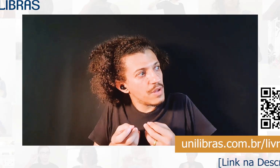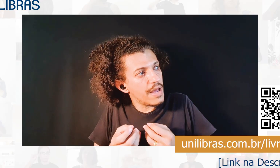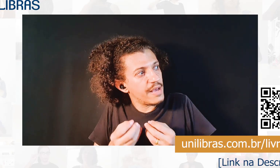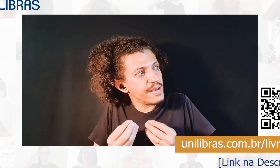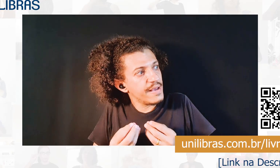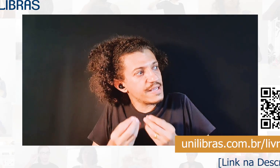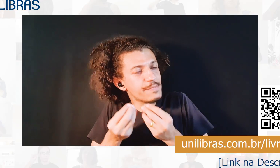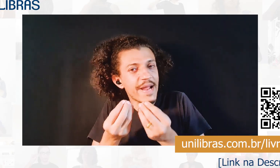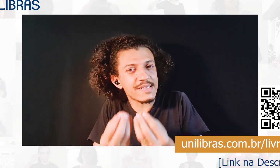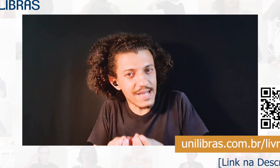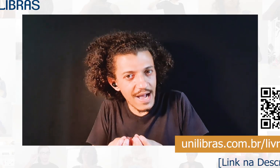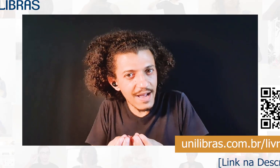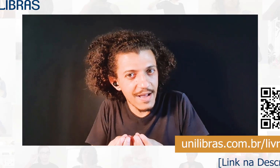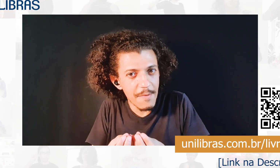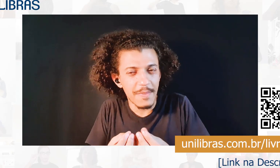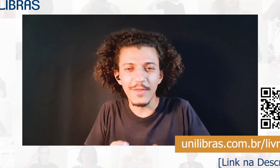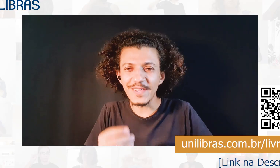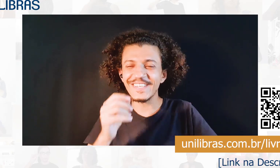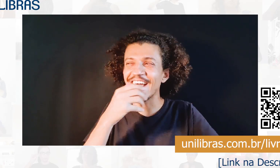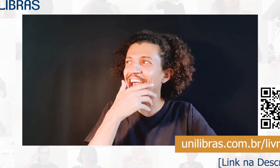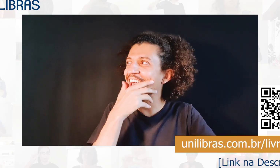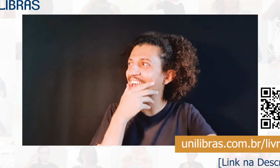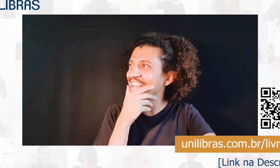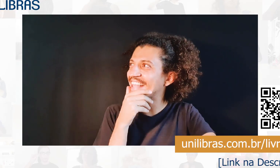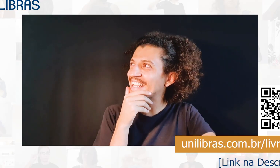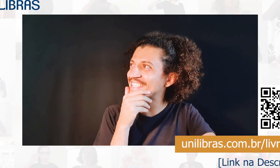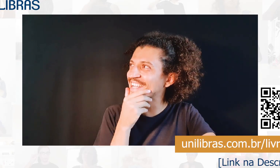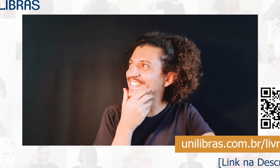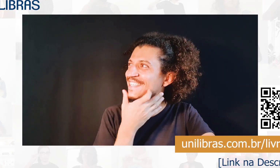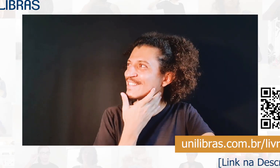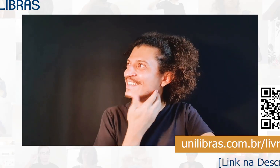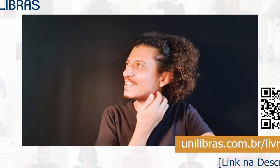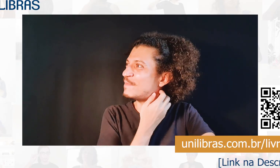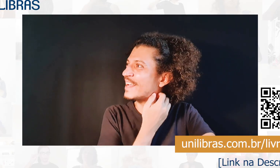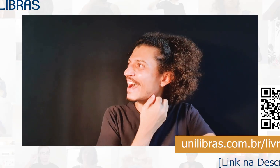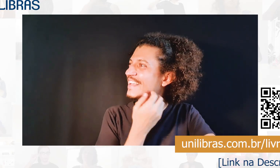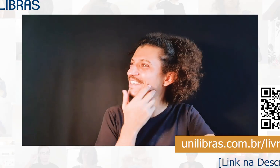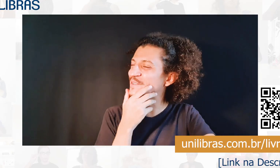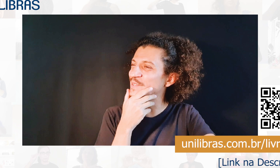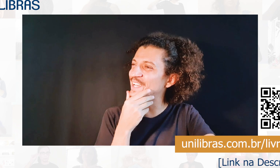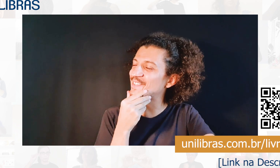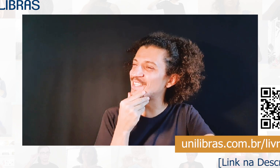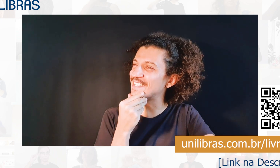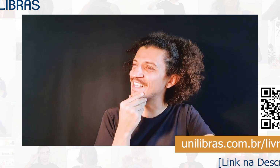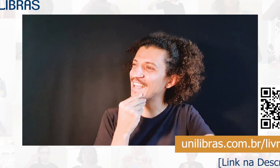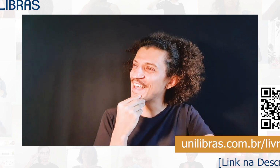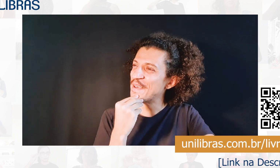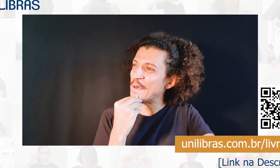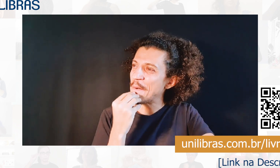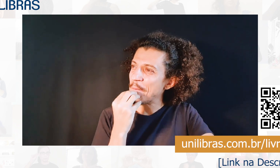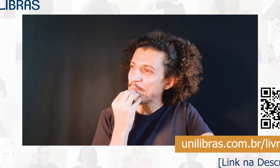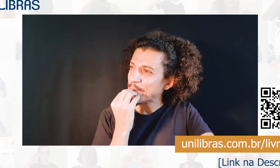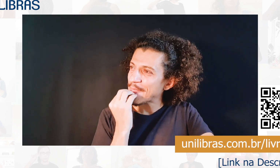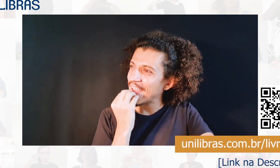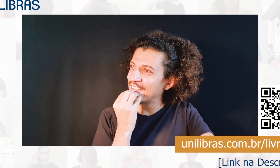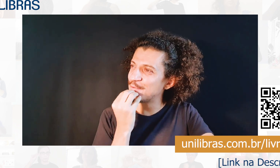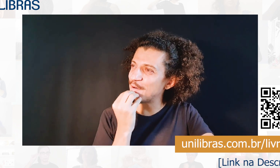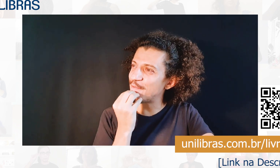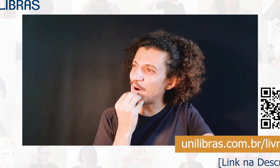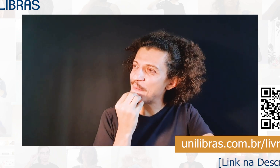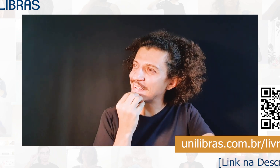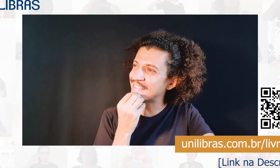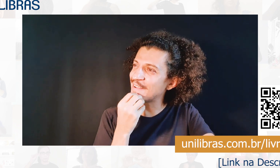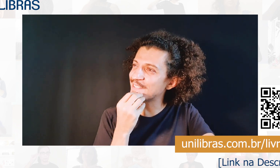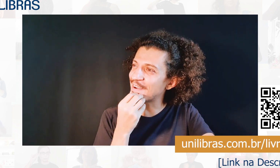podermos expressar. Nossa, é interessante explicar esses conceitos assim, de